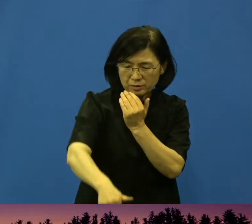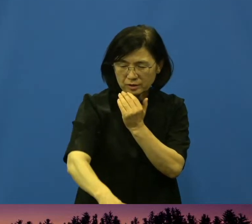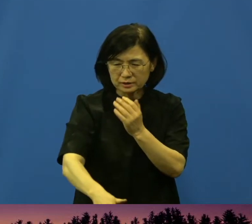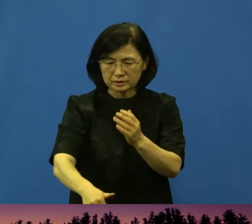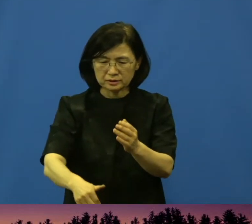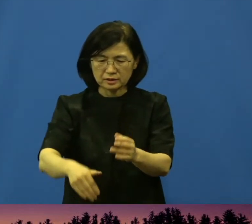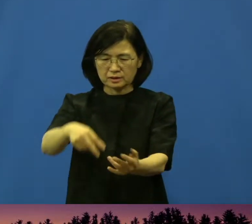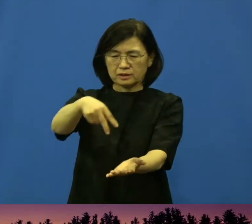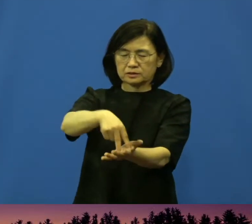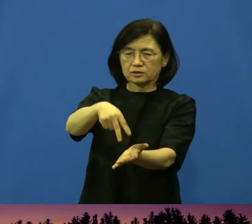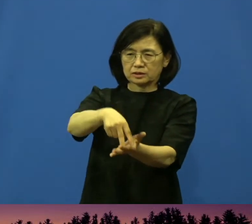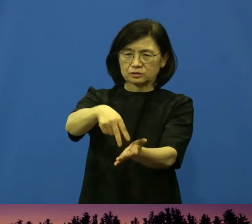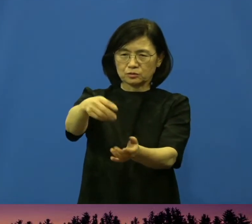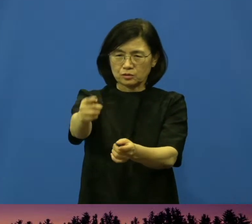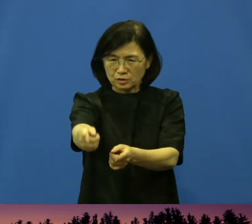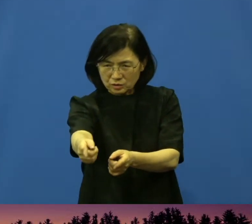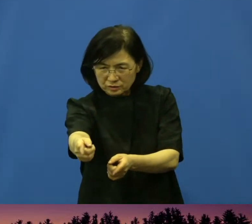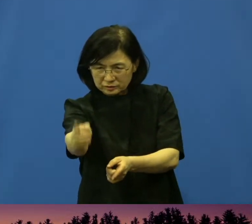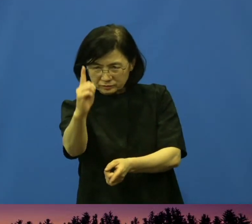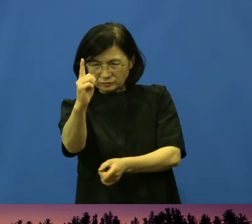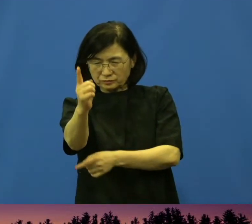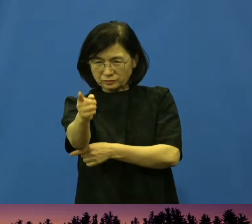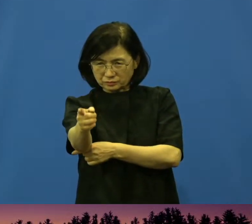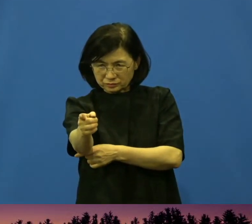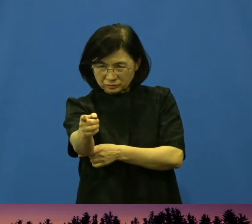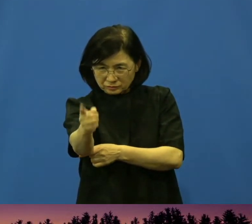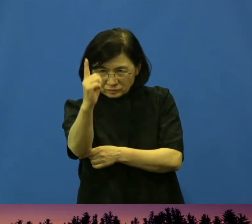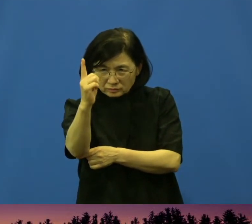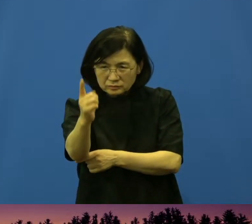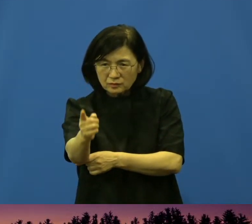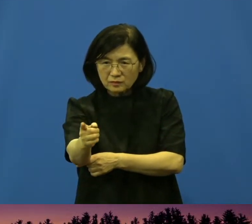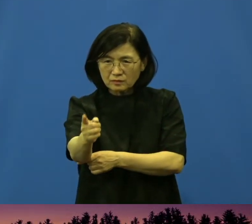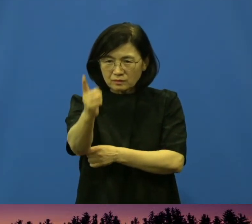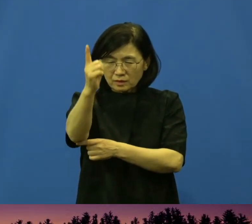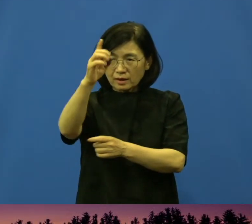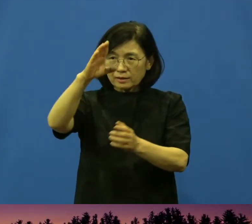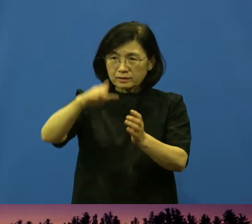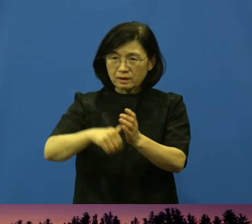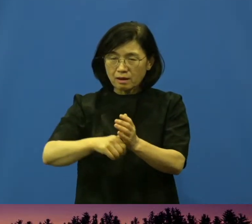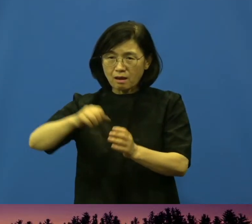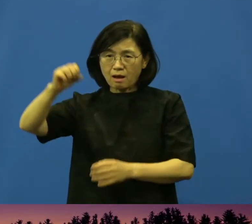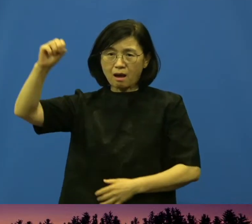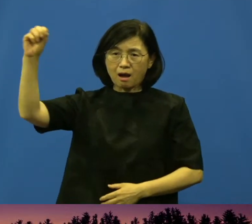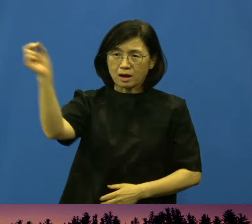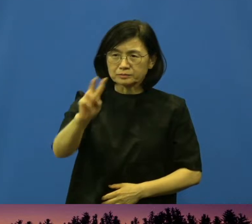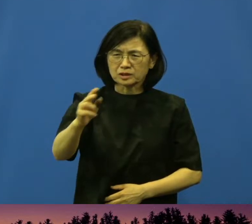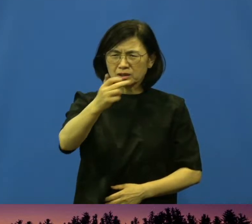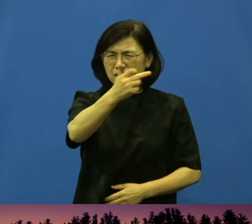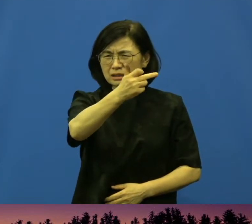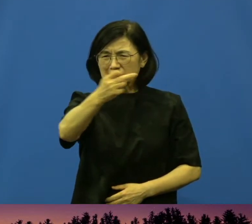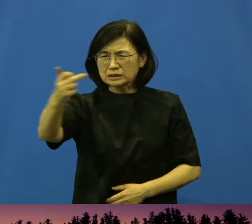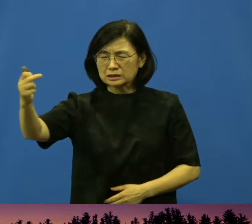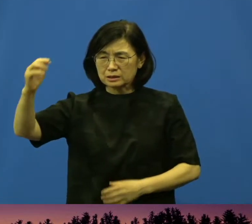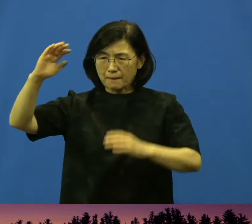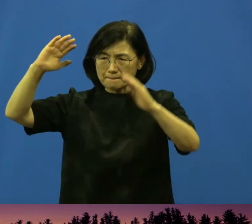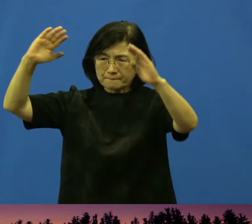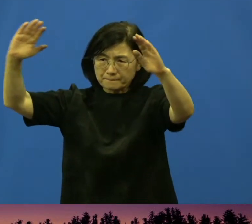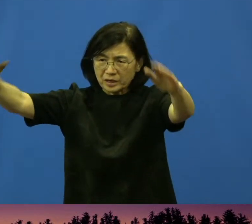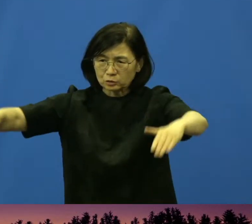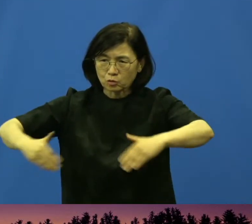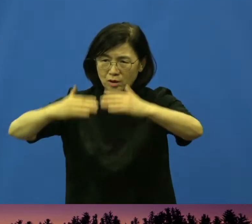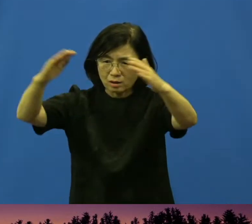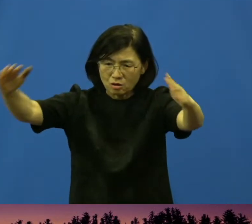서 있어요. 근데 예측할 수 없는 파도가, 예기치 않는 큰 파도가 한 번씩 밀려올 때가